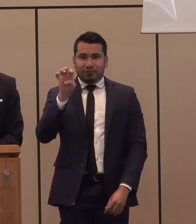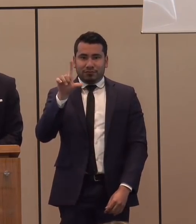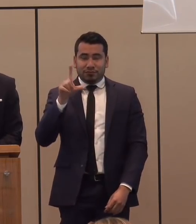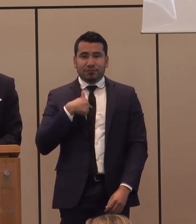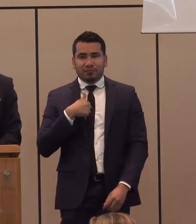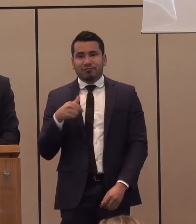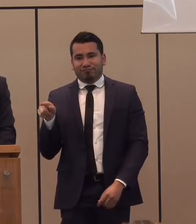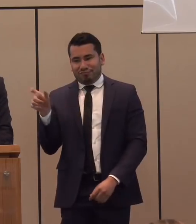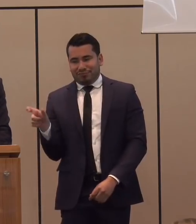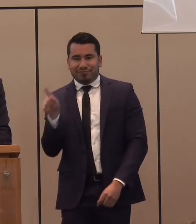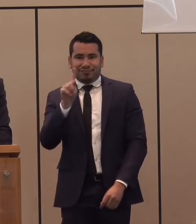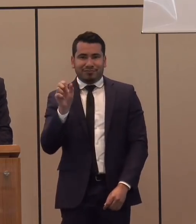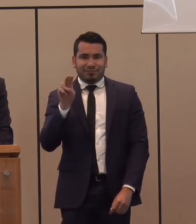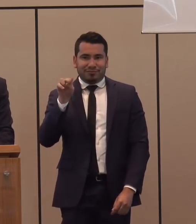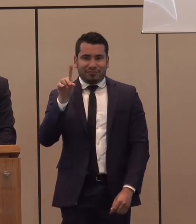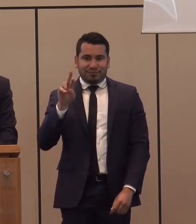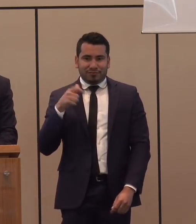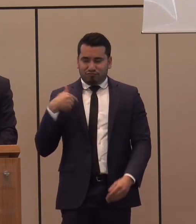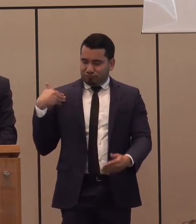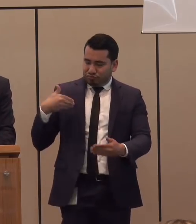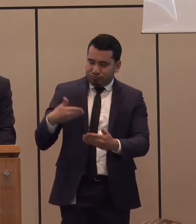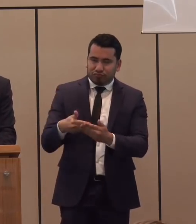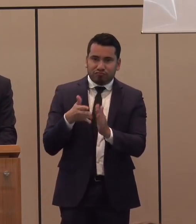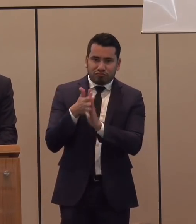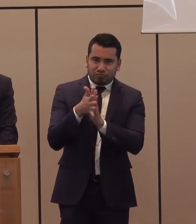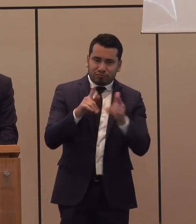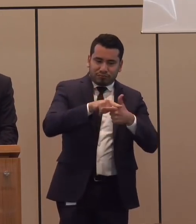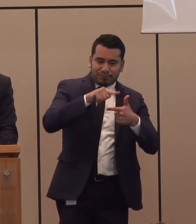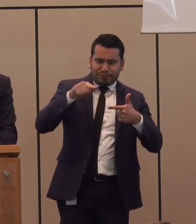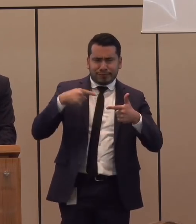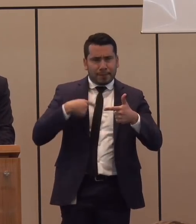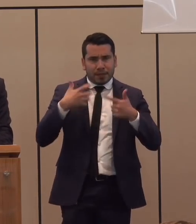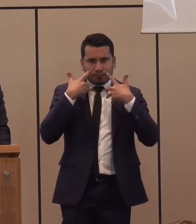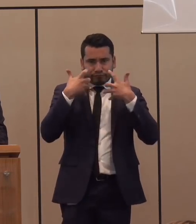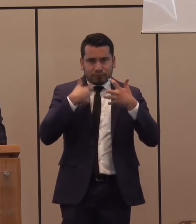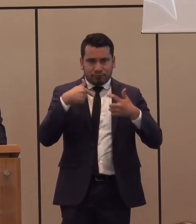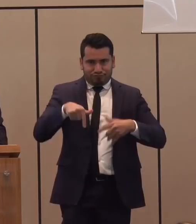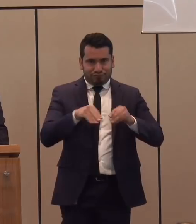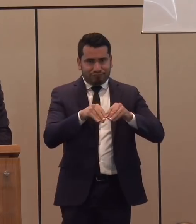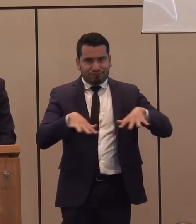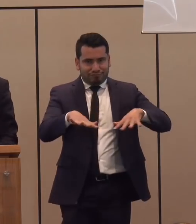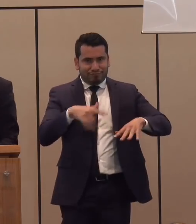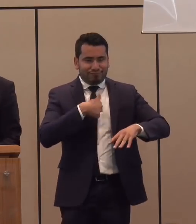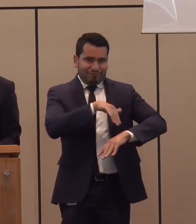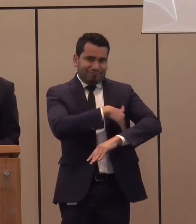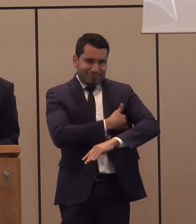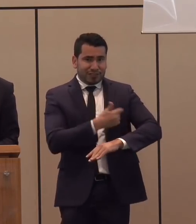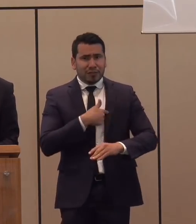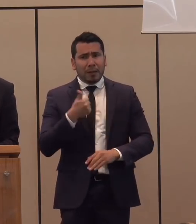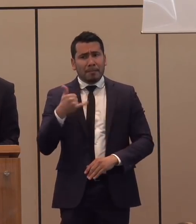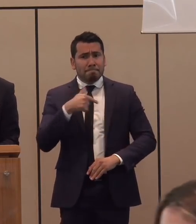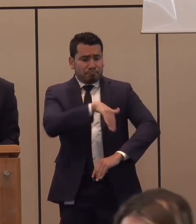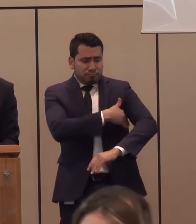los logros y cifras más representativas del sector el ministerio ha trabajado durante